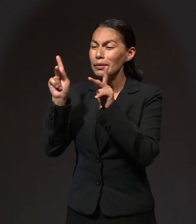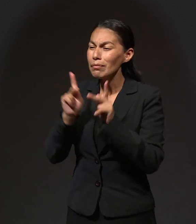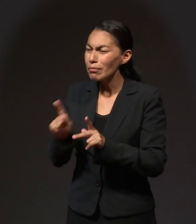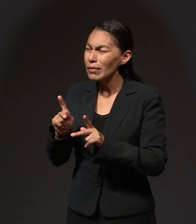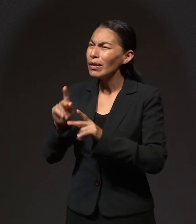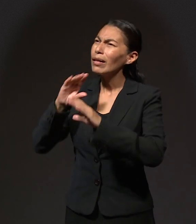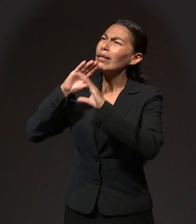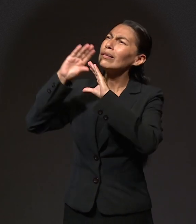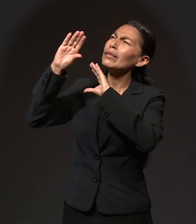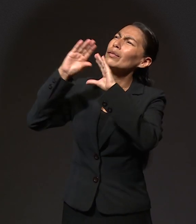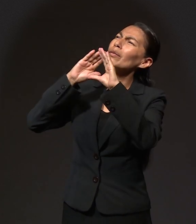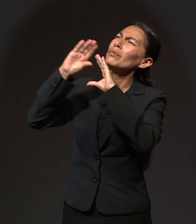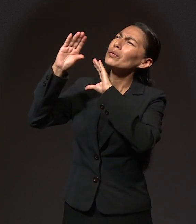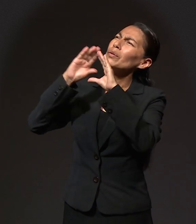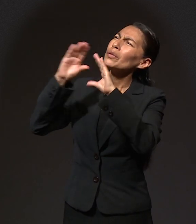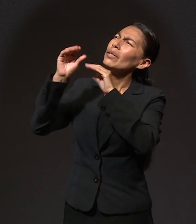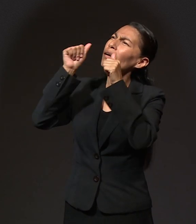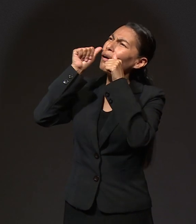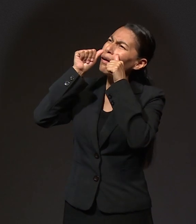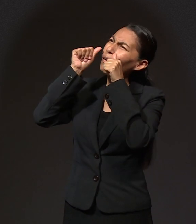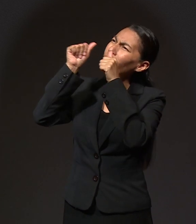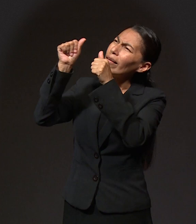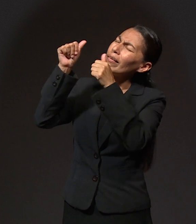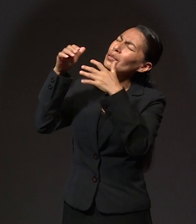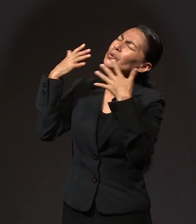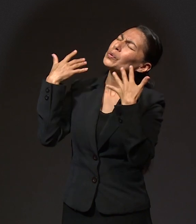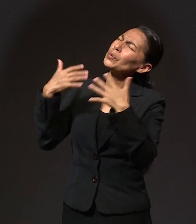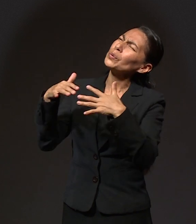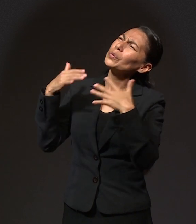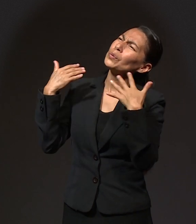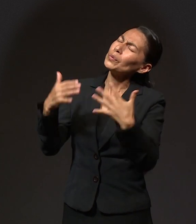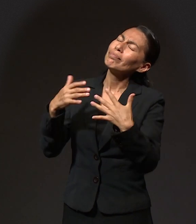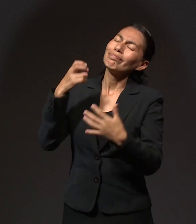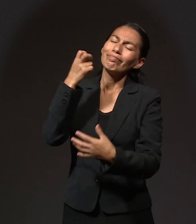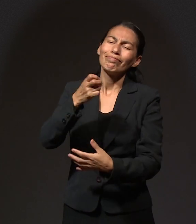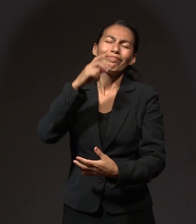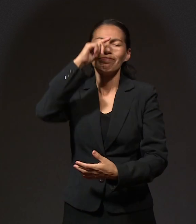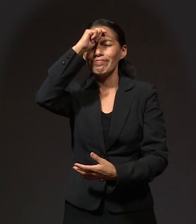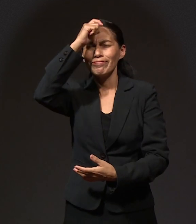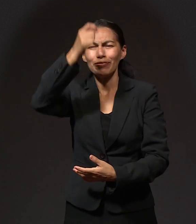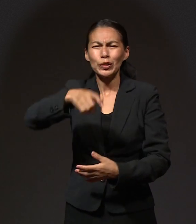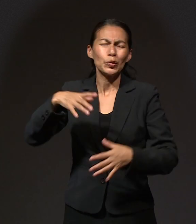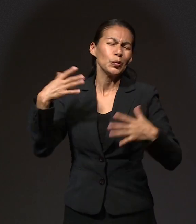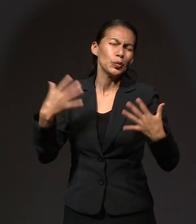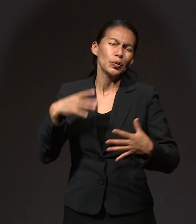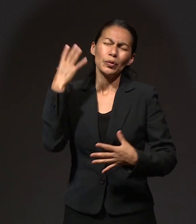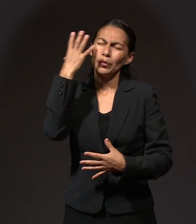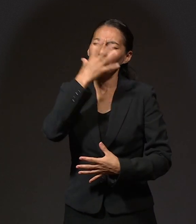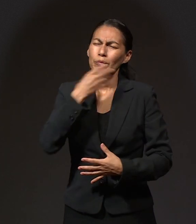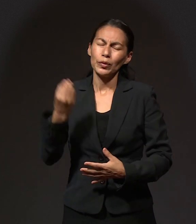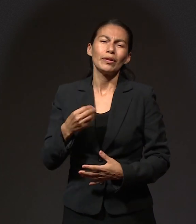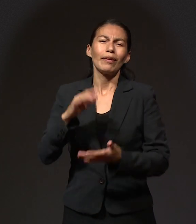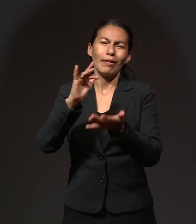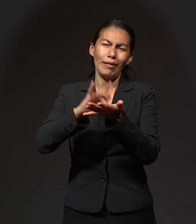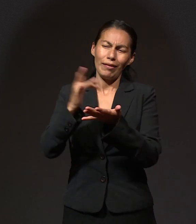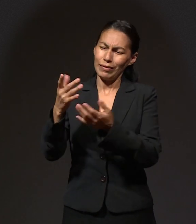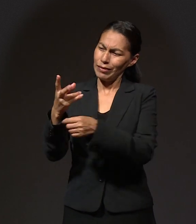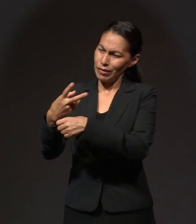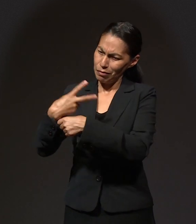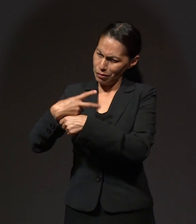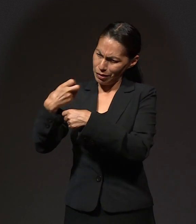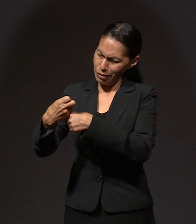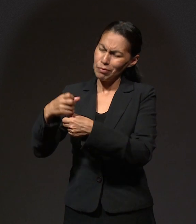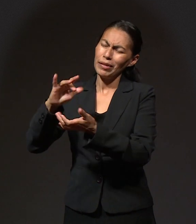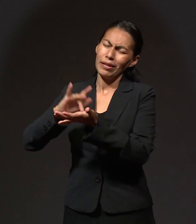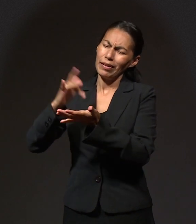Momentos de comunión con Dios. Escuchar la voz de Dios. Que nos hable nosotros y hablar con Él. Qué bendición. Gracias por invitarme y un abrazo